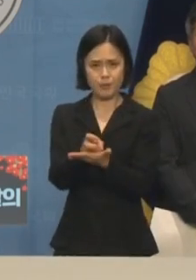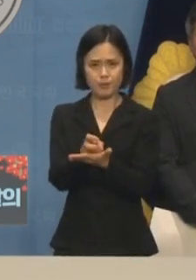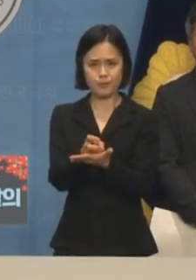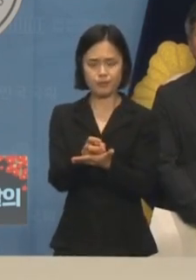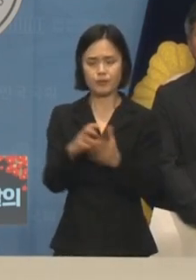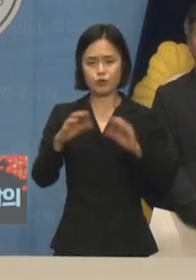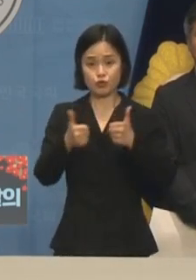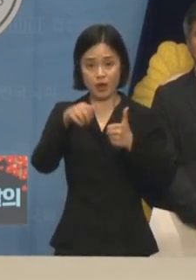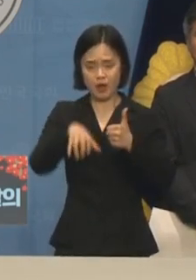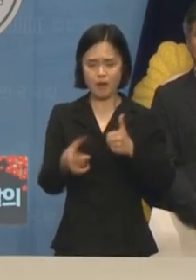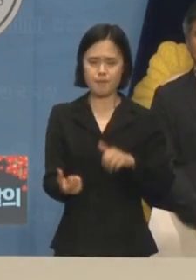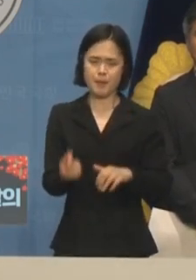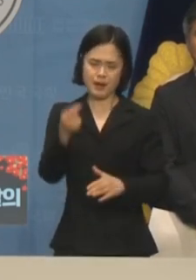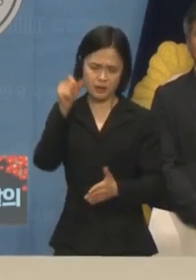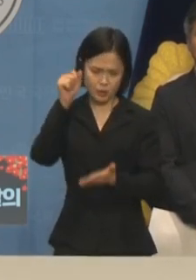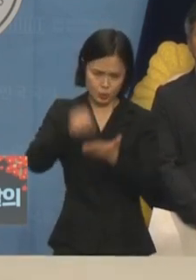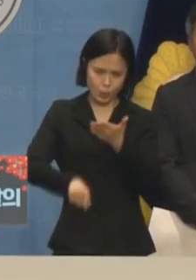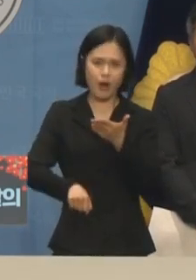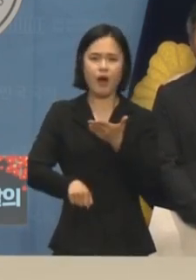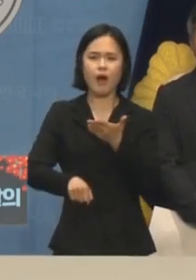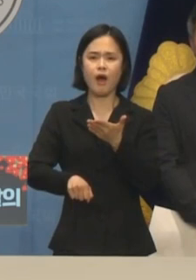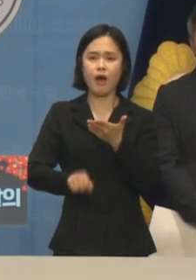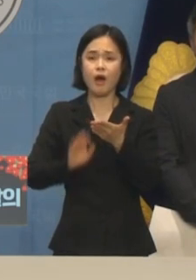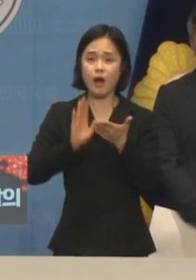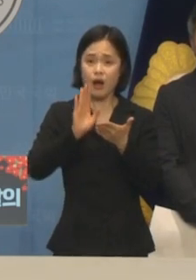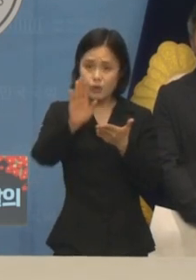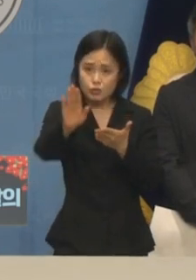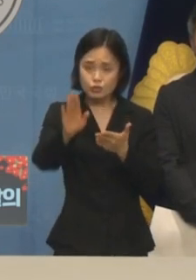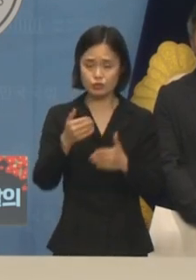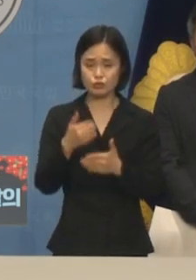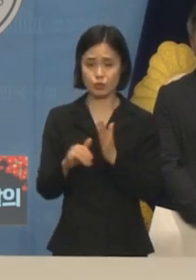통과되어 진정한 명예회복을 이루어질 수